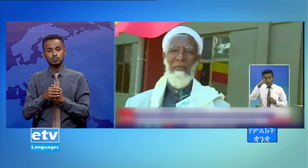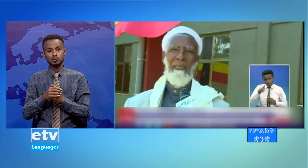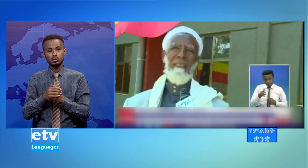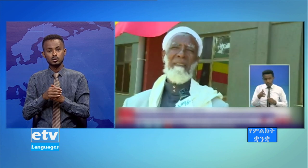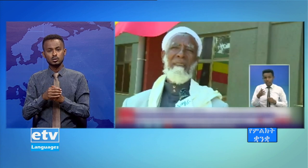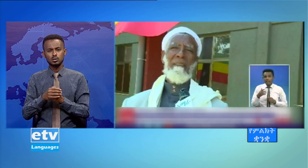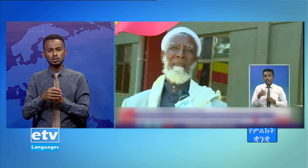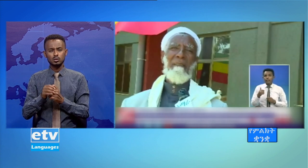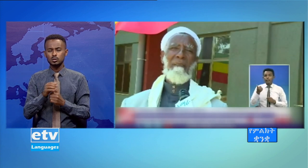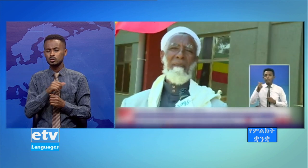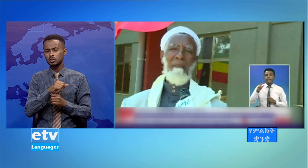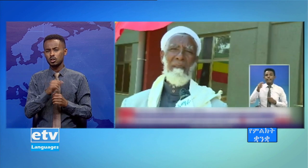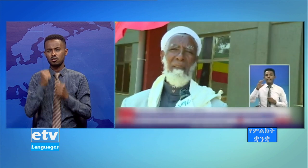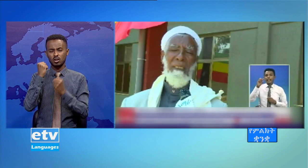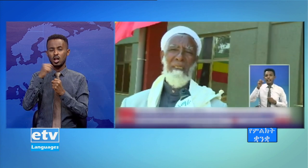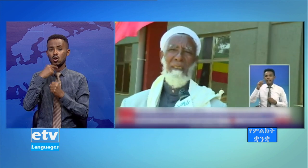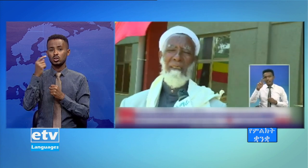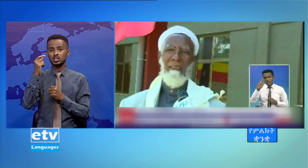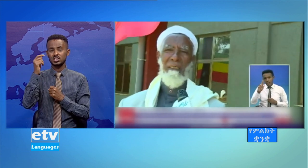እብሪተኛው ጣሊያን